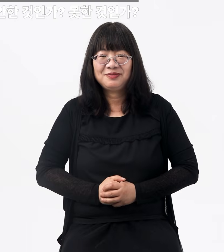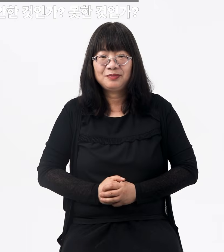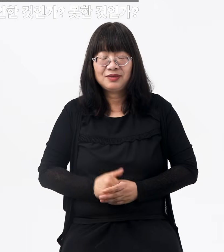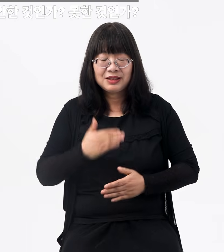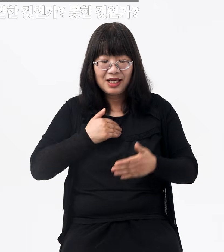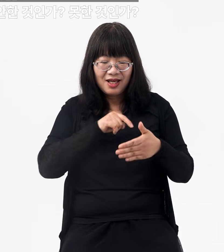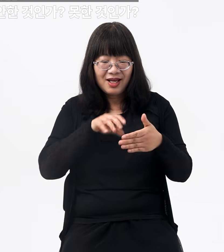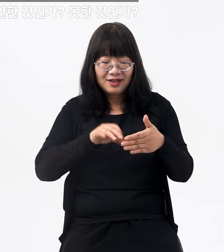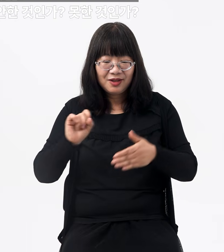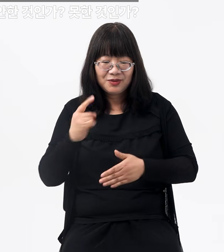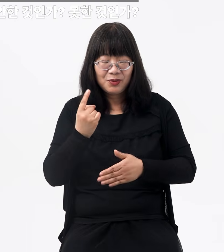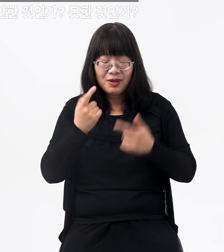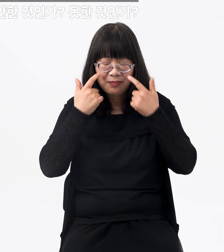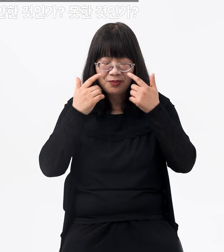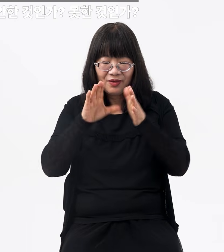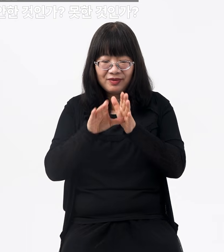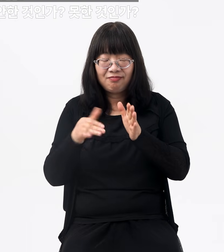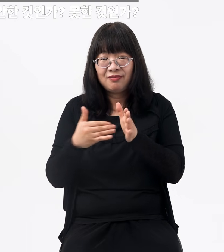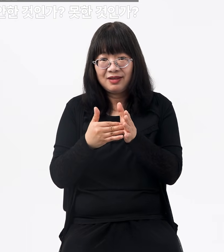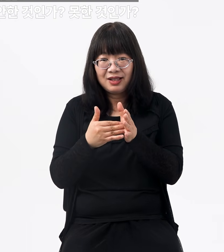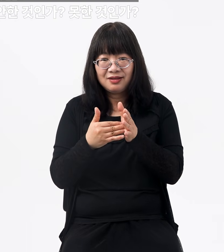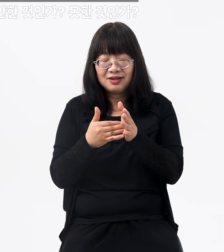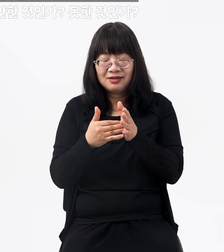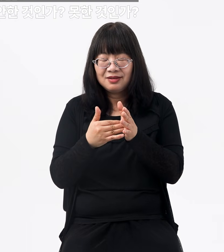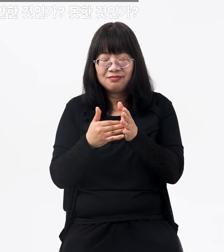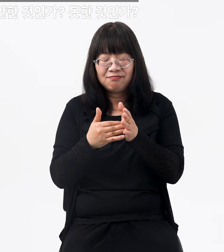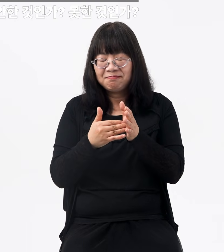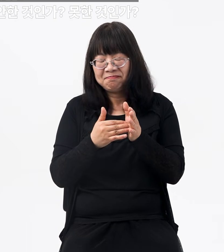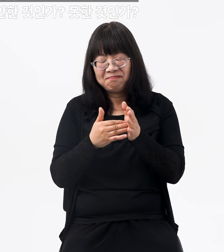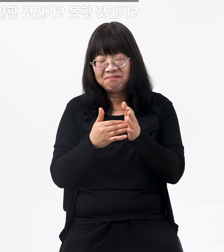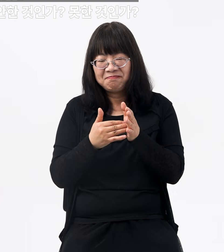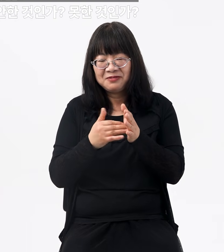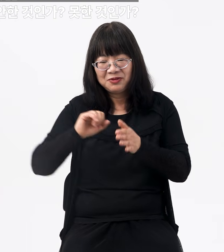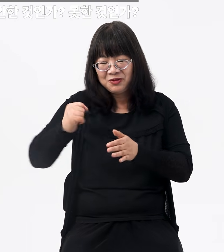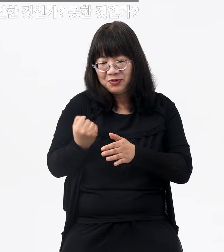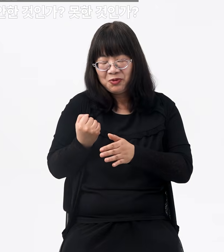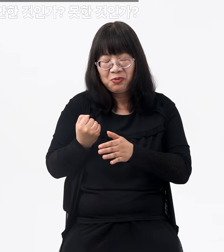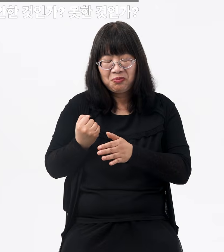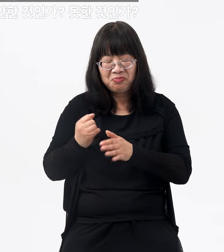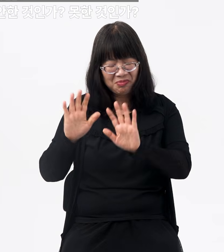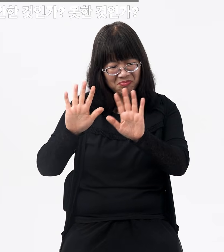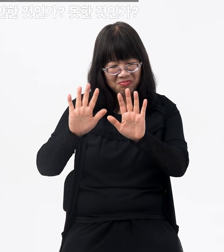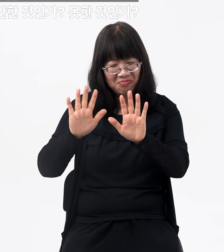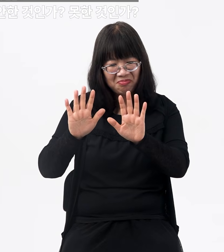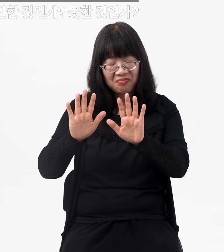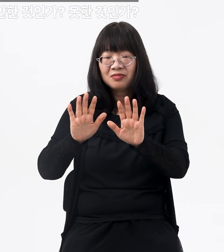내 안에 동기가 분명해질 때까지 안 하죠. 여러분,